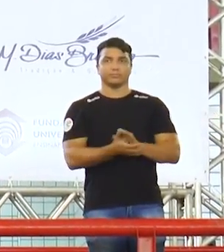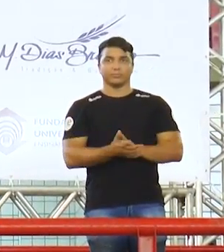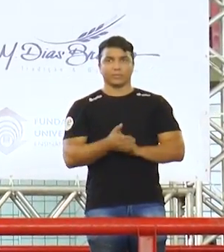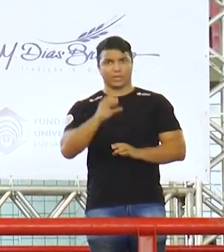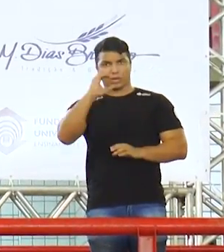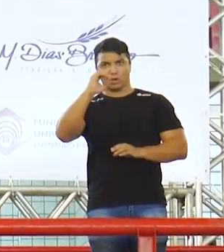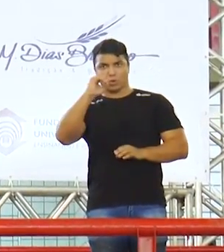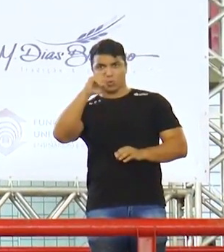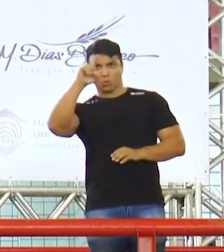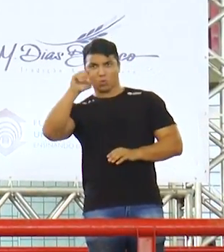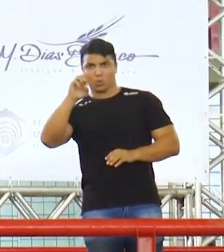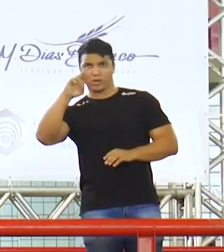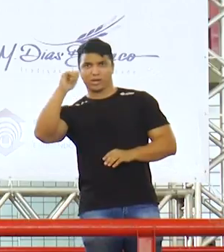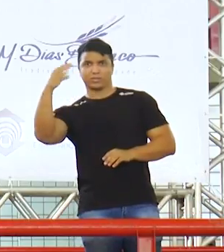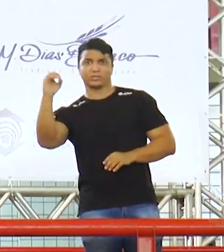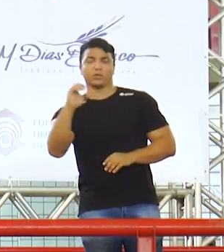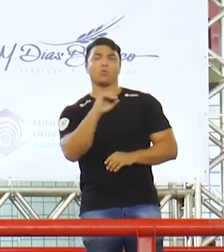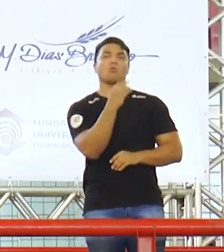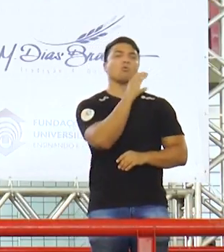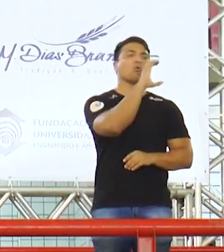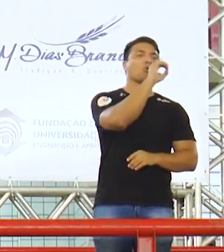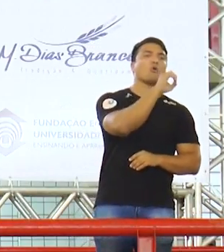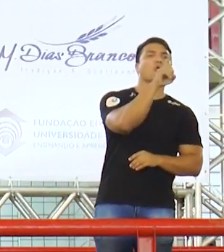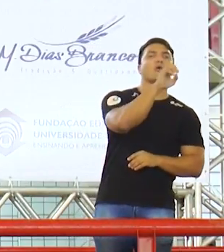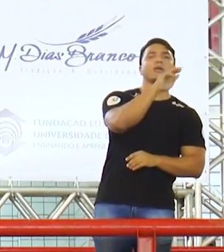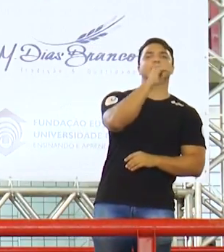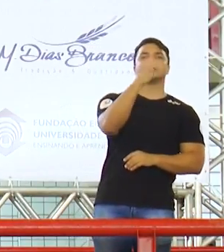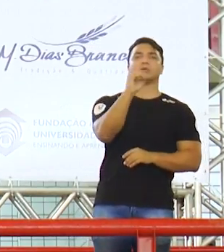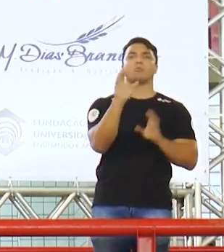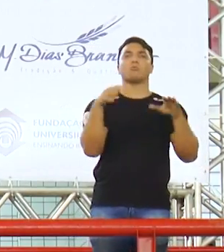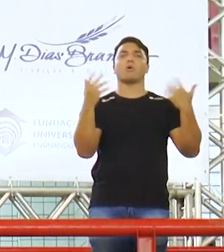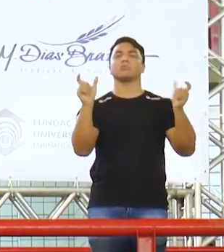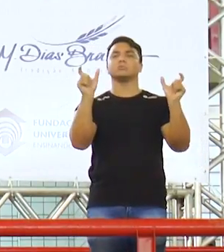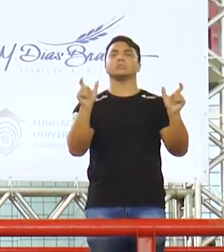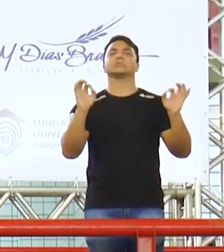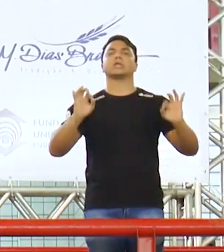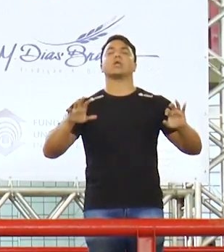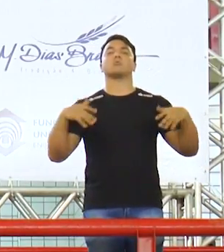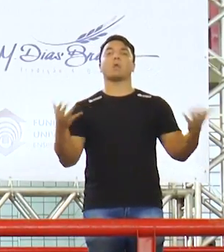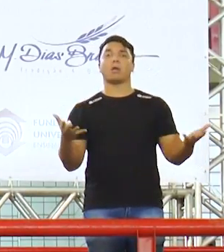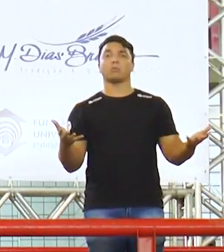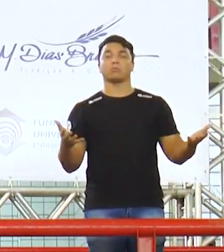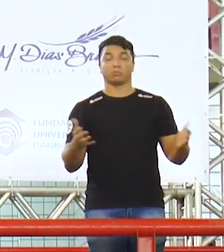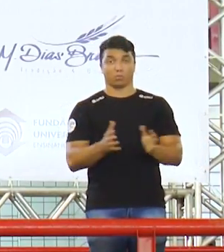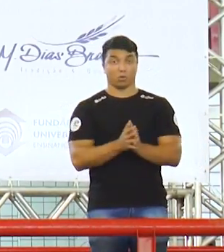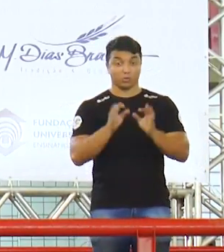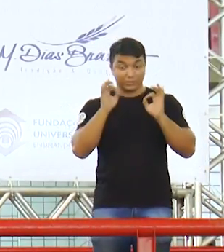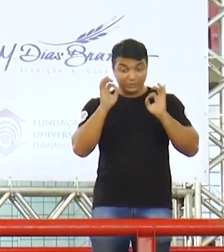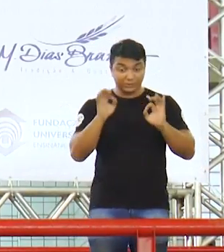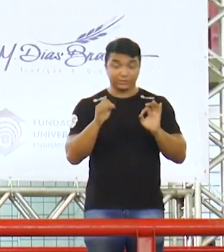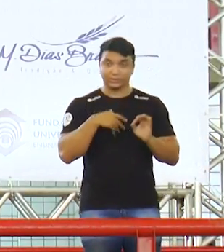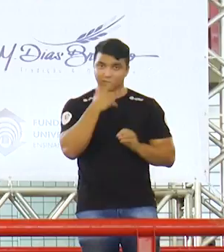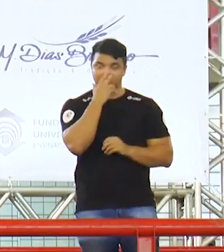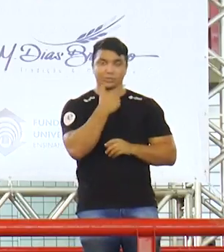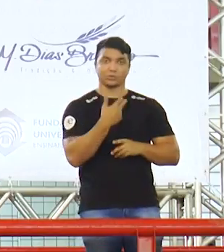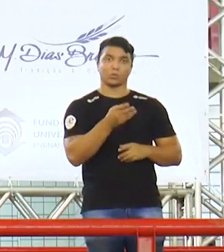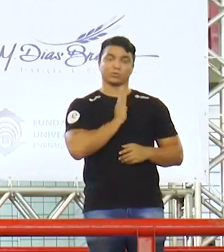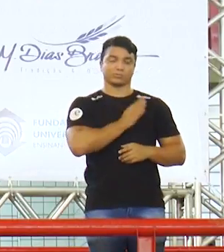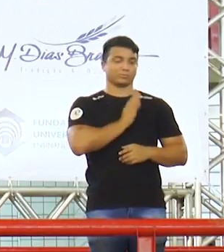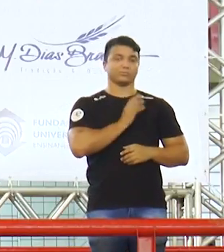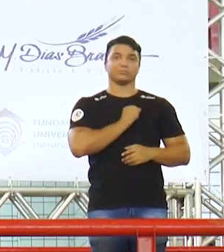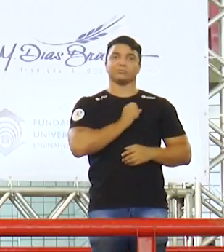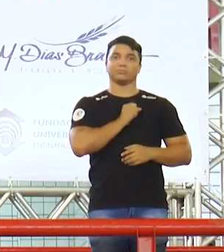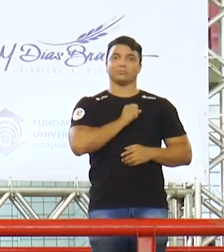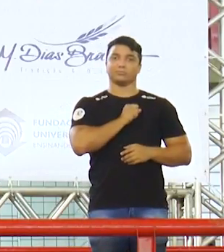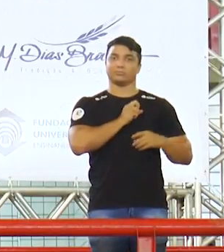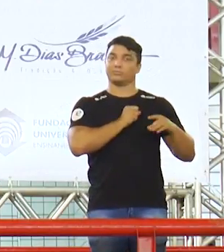É coração ou é coração? Eu digo, meu filho, o certo é ter alguma coisa batendo no seu